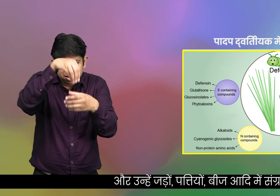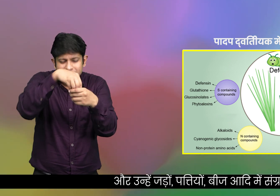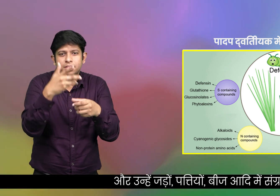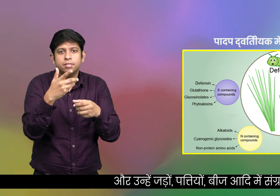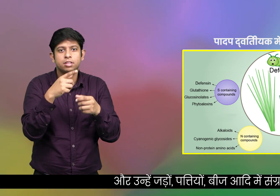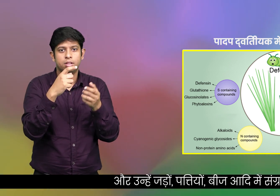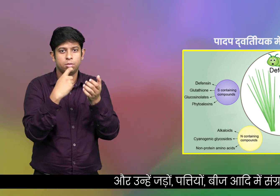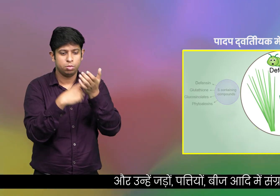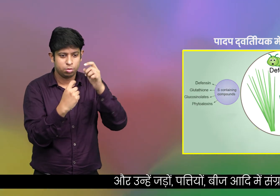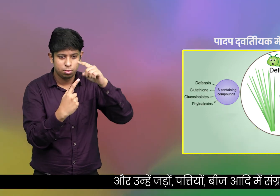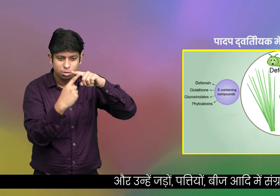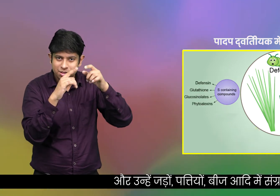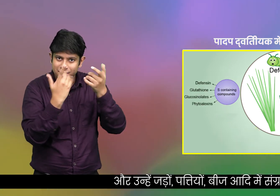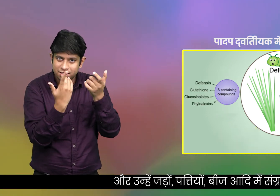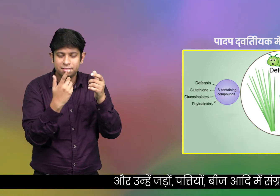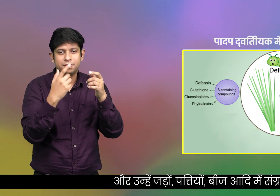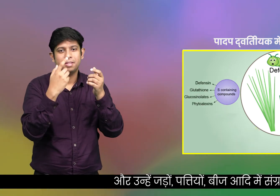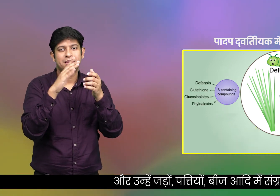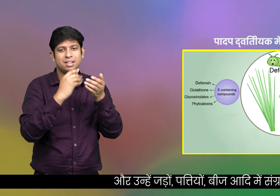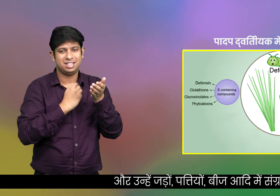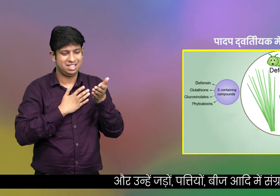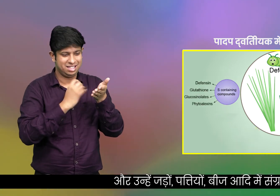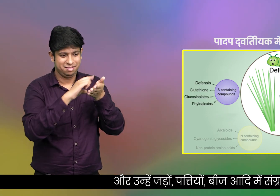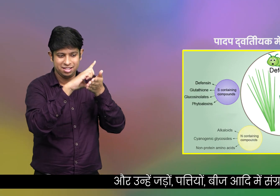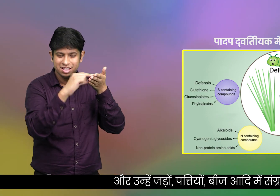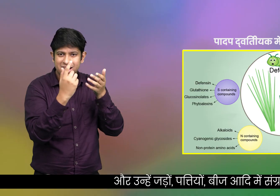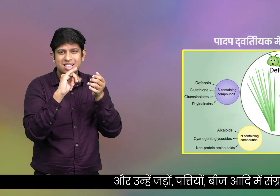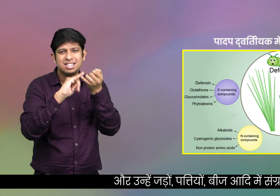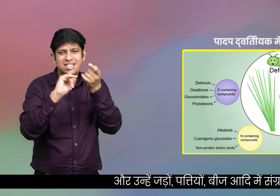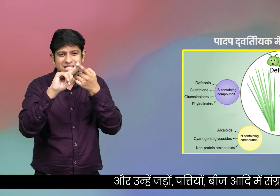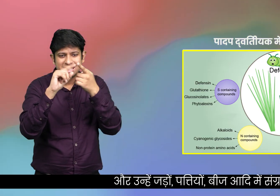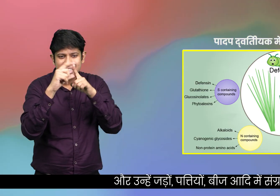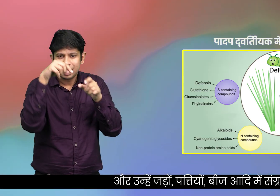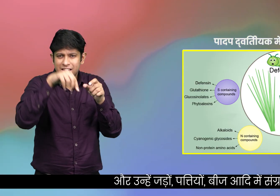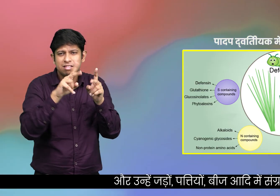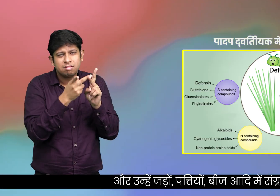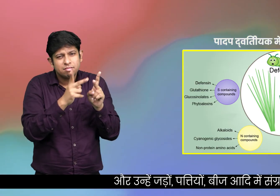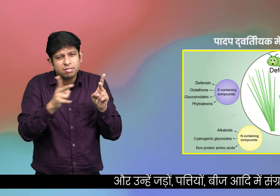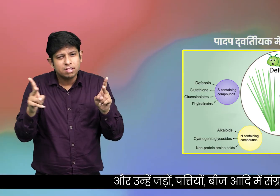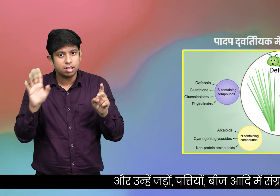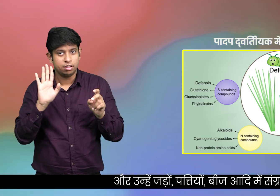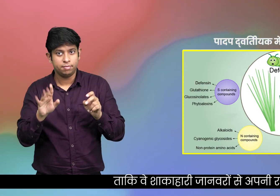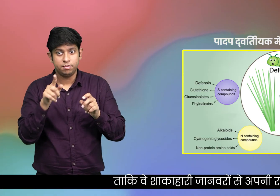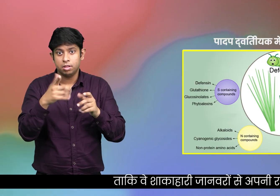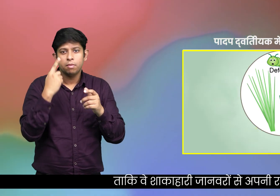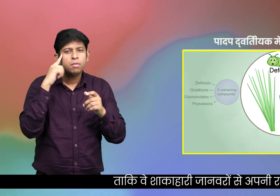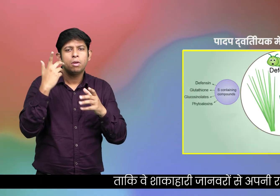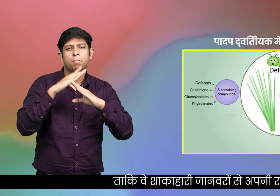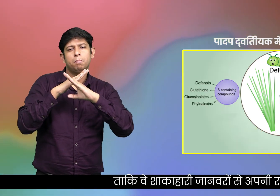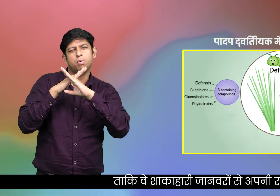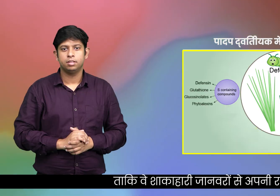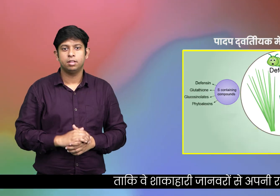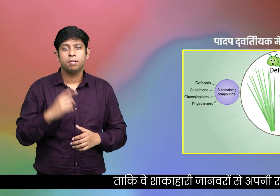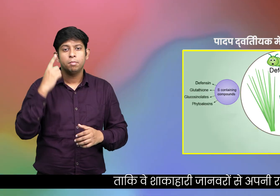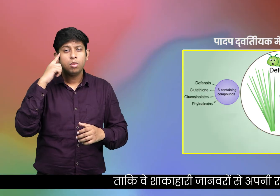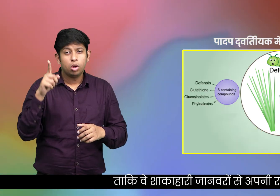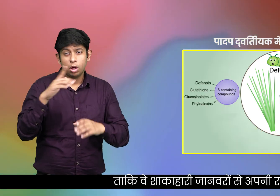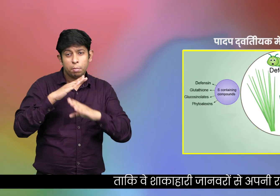उन्हें जोड़ों, पत्तियों, बीज आदि में संग्रहित करते हैं ताकि वे